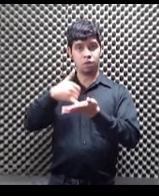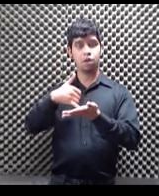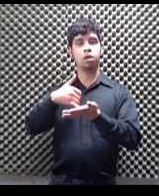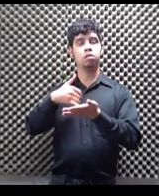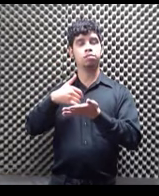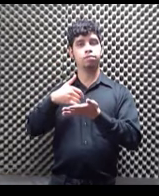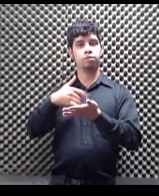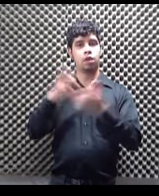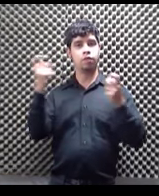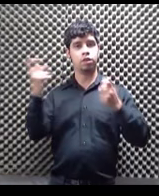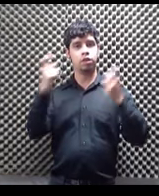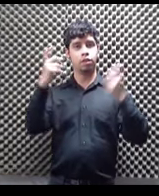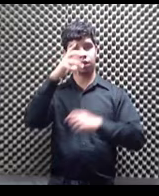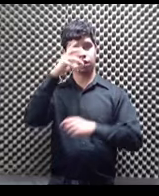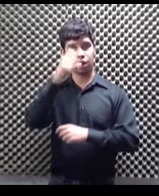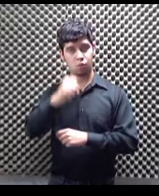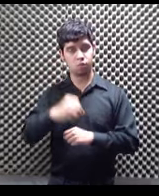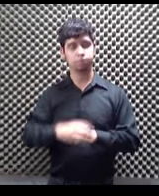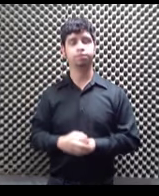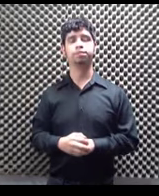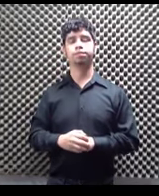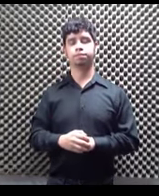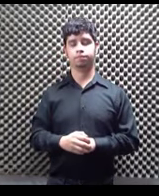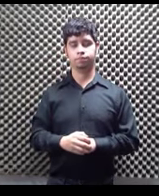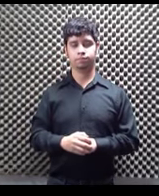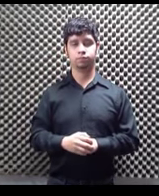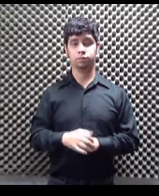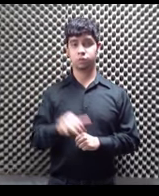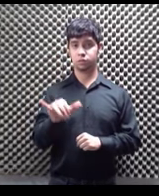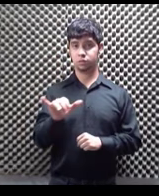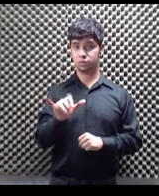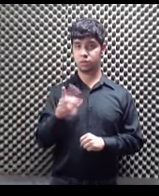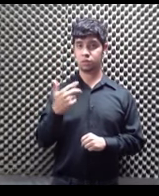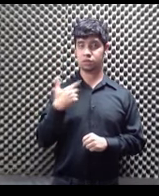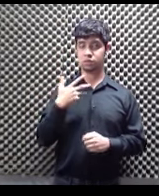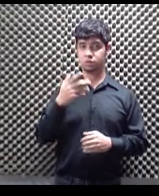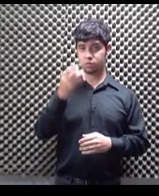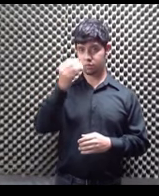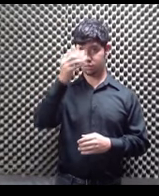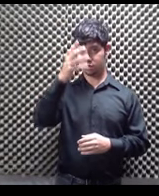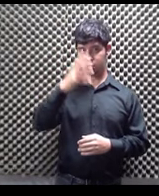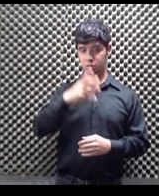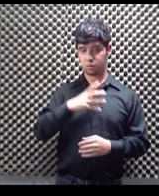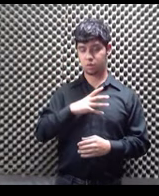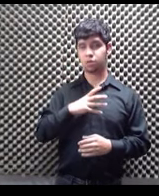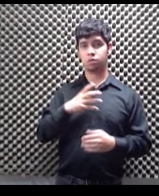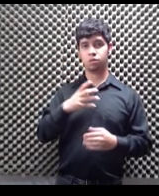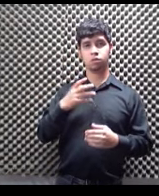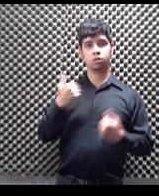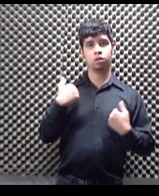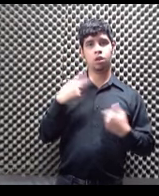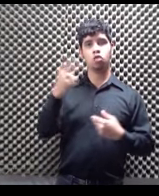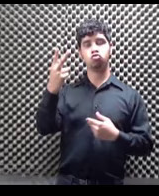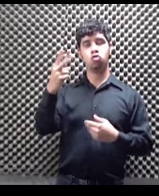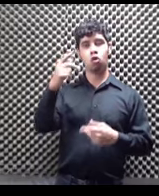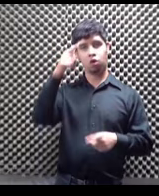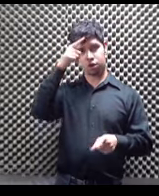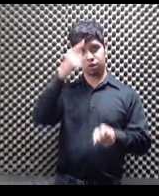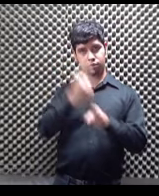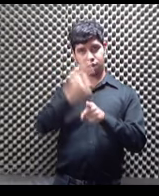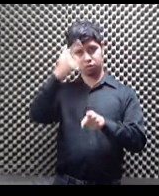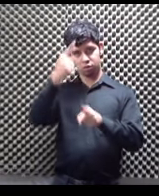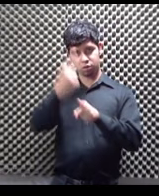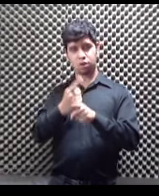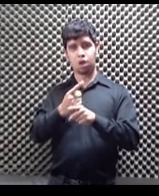Festival de Cagua. Y los caballeros, porque la dama duende tiene dos hermanos que protegen su